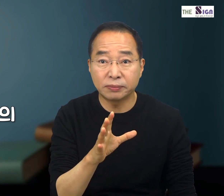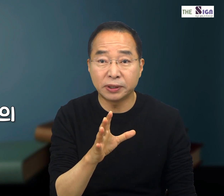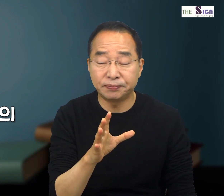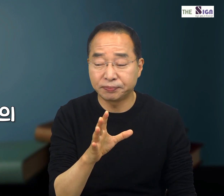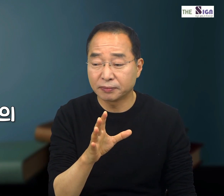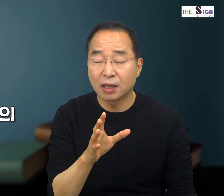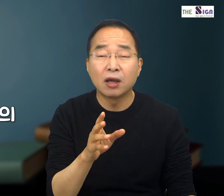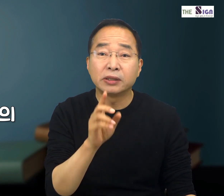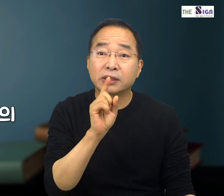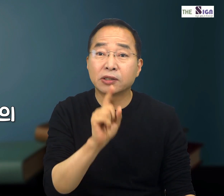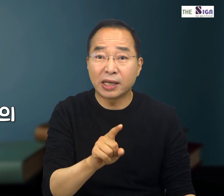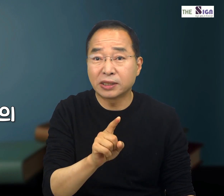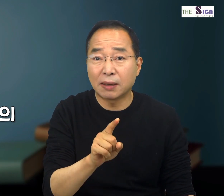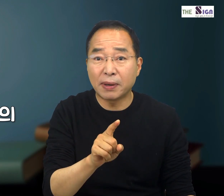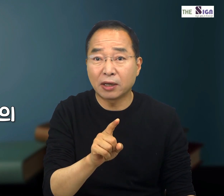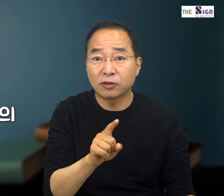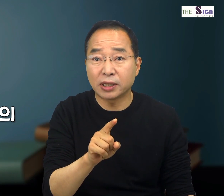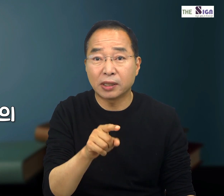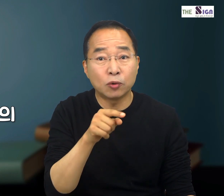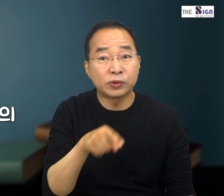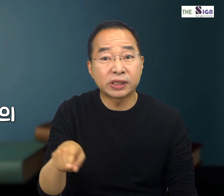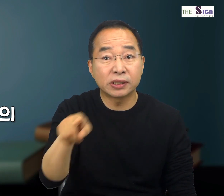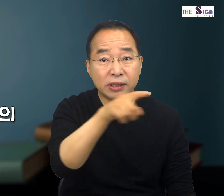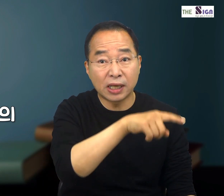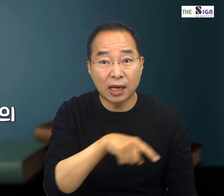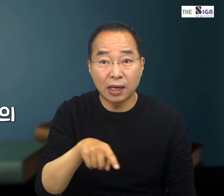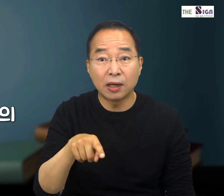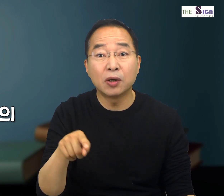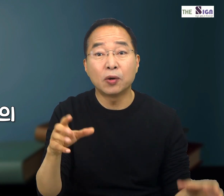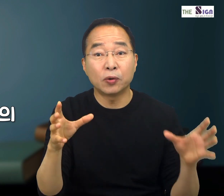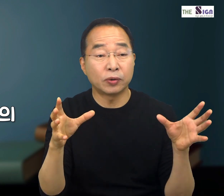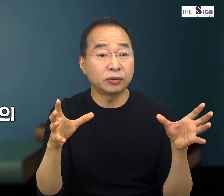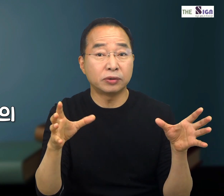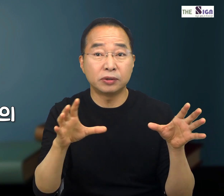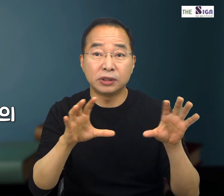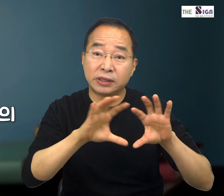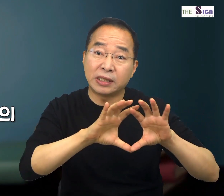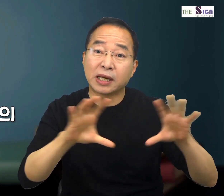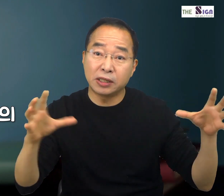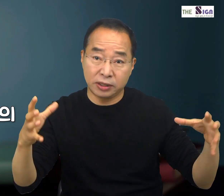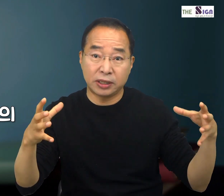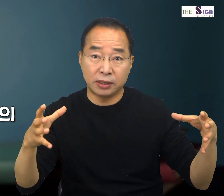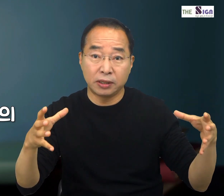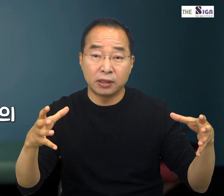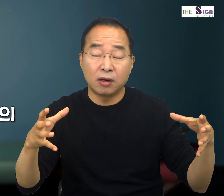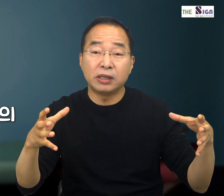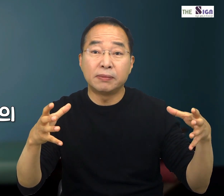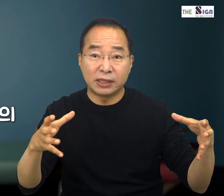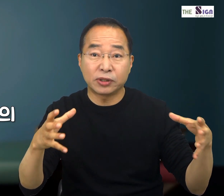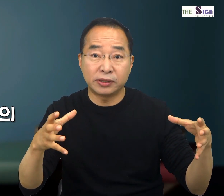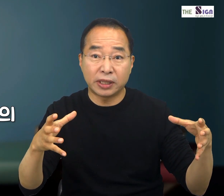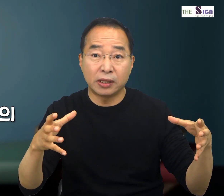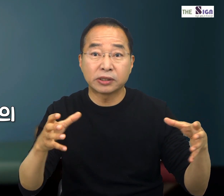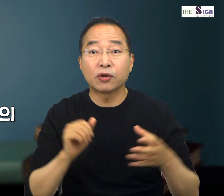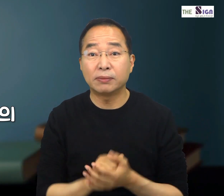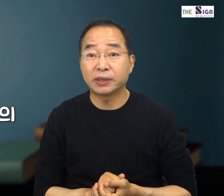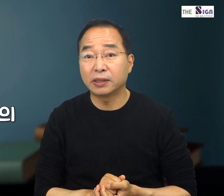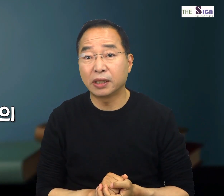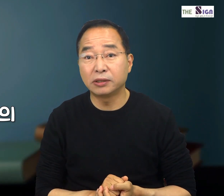개념은 특정 한 사람만 하는 것이 아니라 요 층이나 그런 이 대상이 이렇게 일반적일 때 사용합니다. 예를